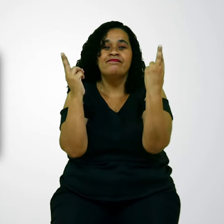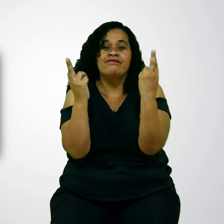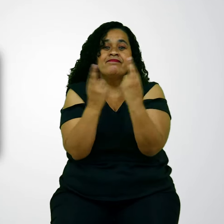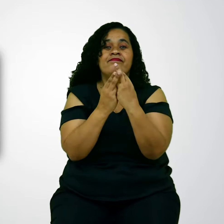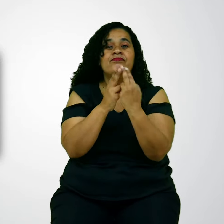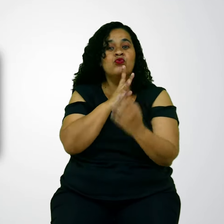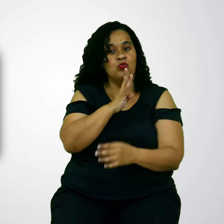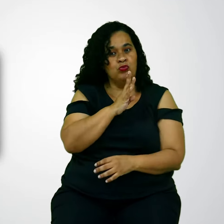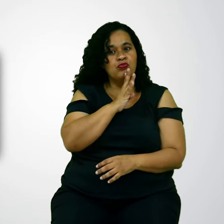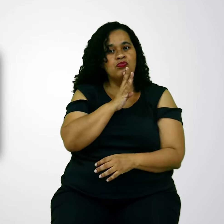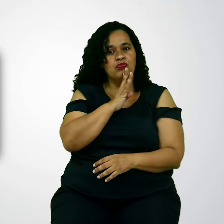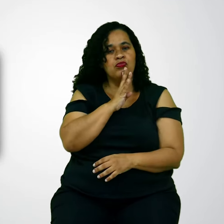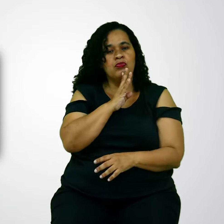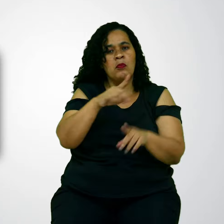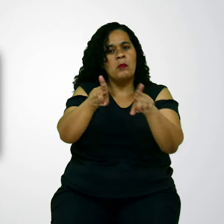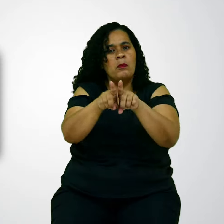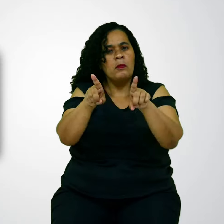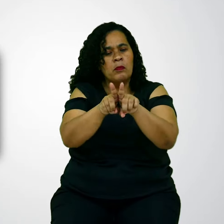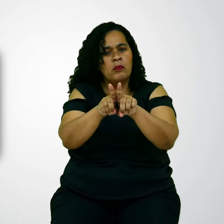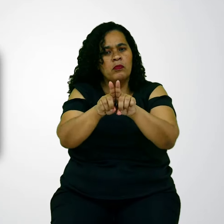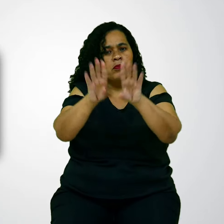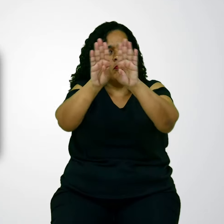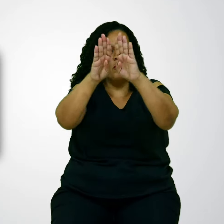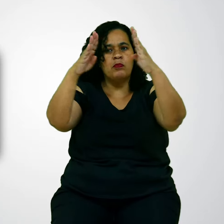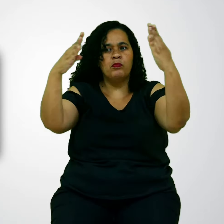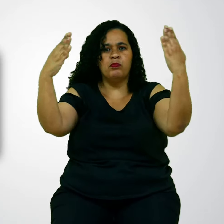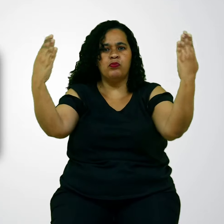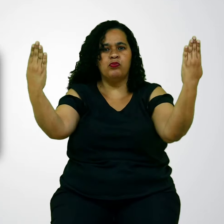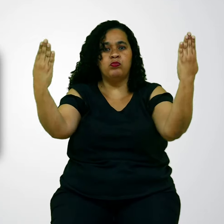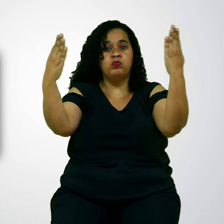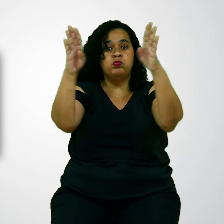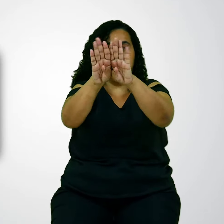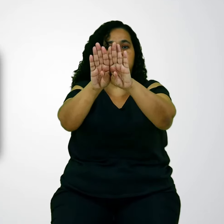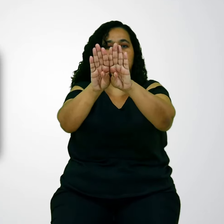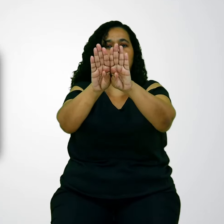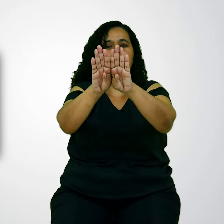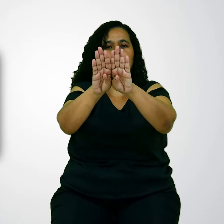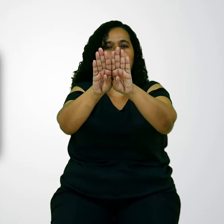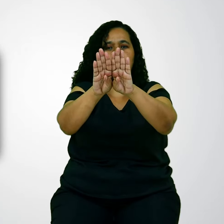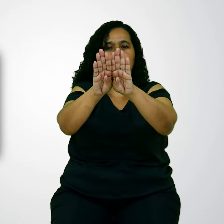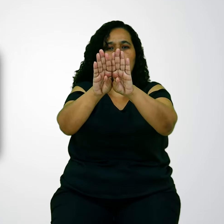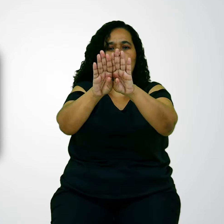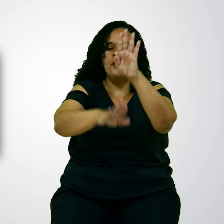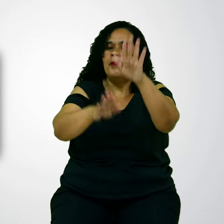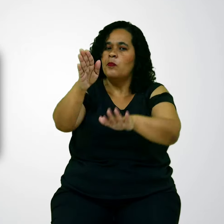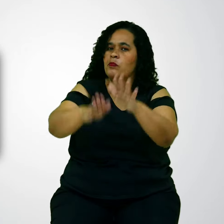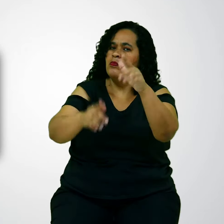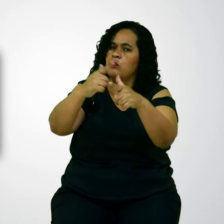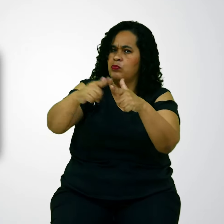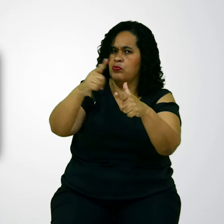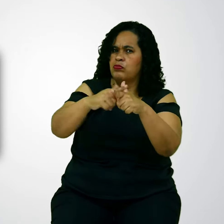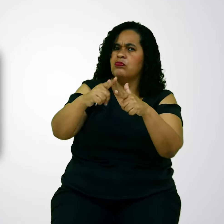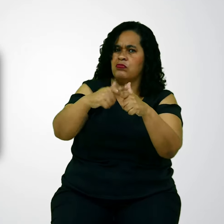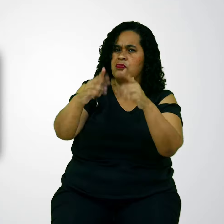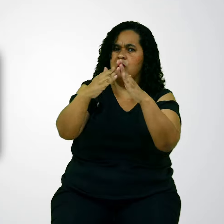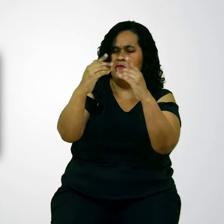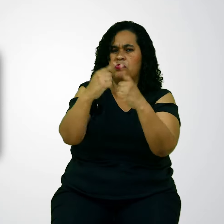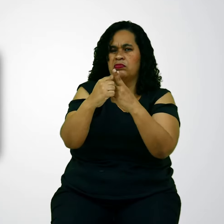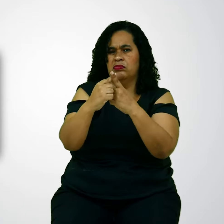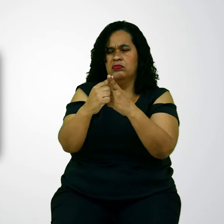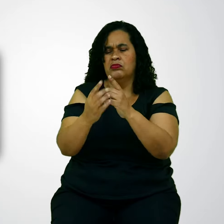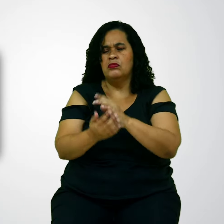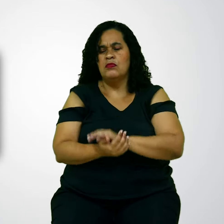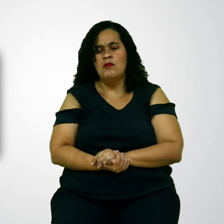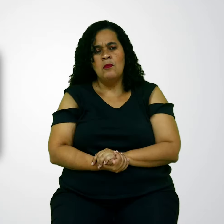seria um problema, né, para a igreja, da igreja, né, um problema gerado pela igreja, né? Sim. Olha, se